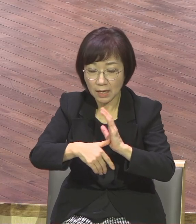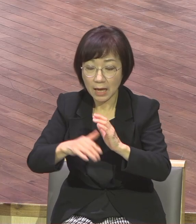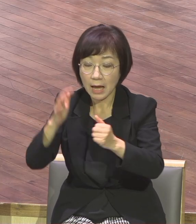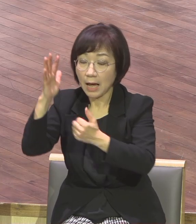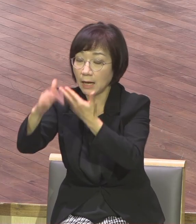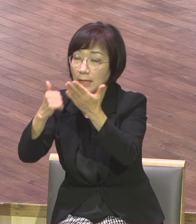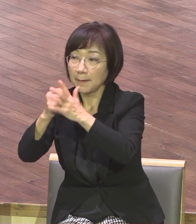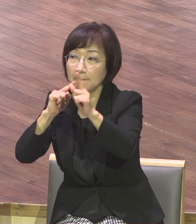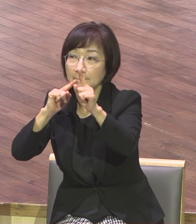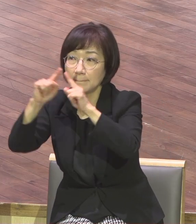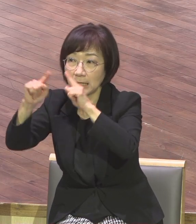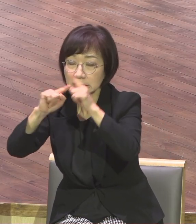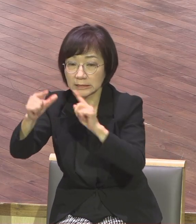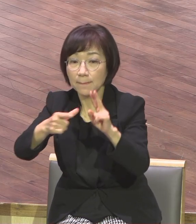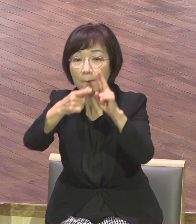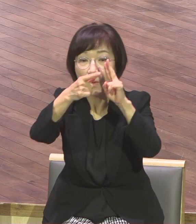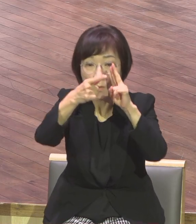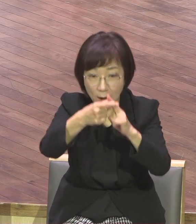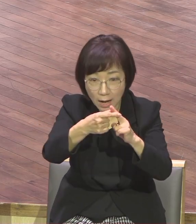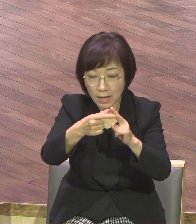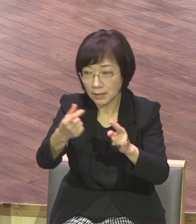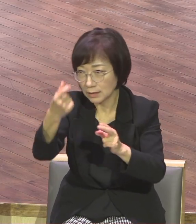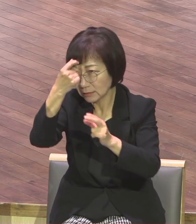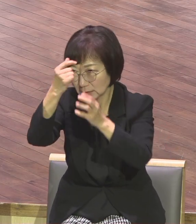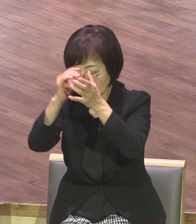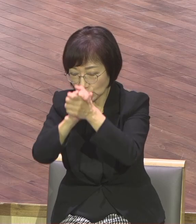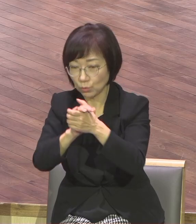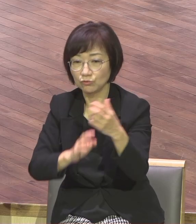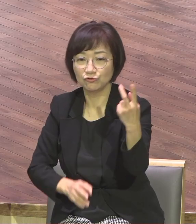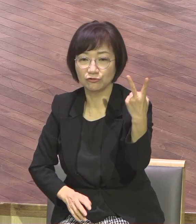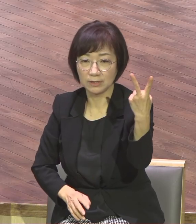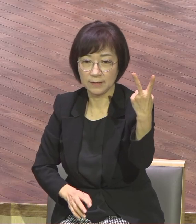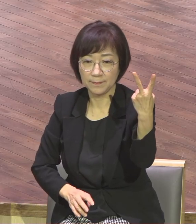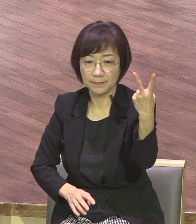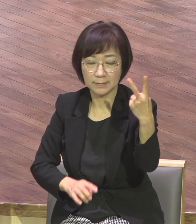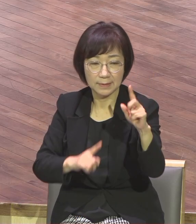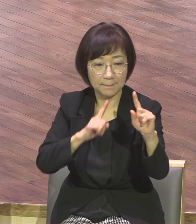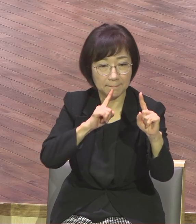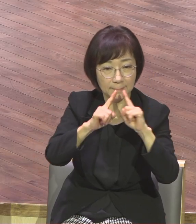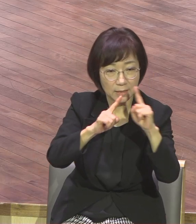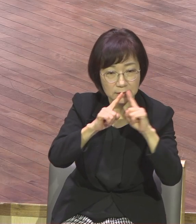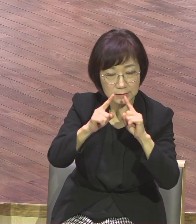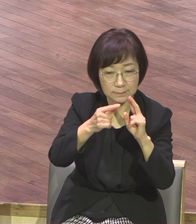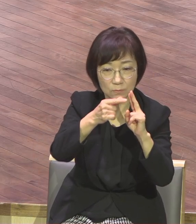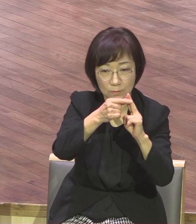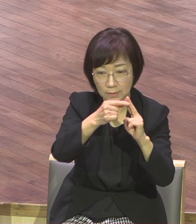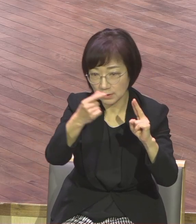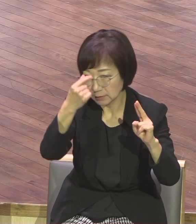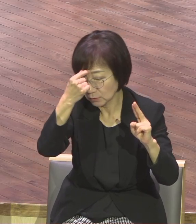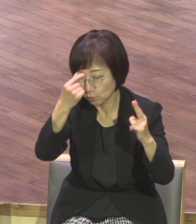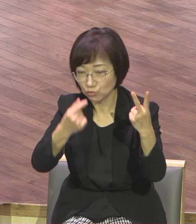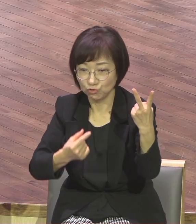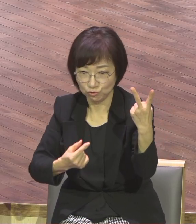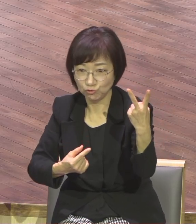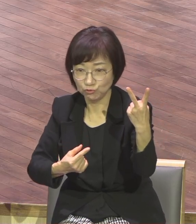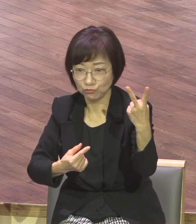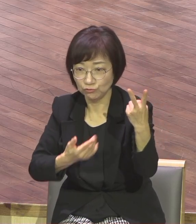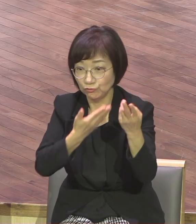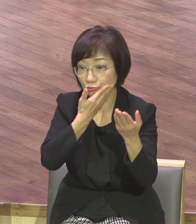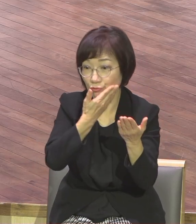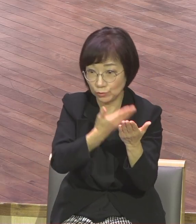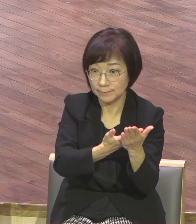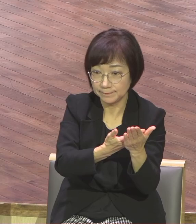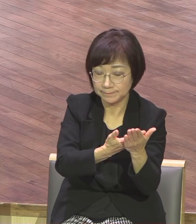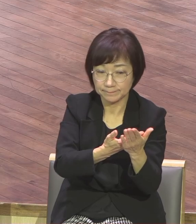무장이다 라고 강조했어요. 말씀 무장과 기도 무장. 그런데 독특한 것은요, 이런